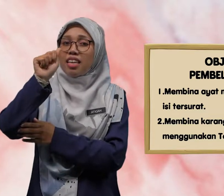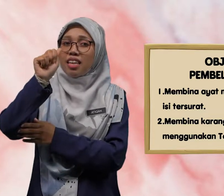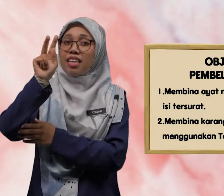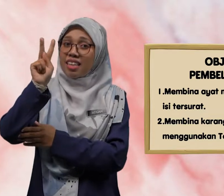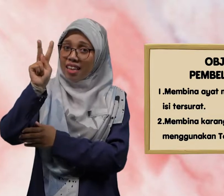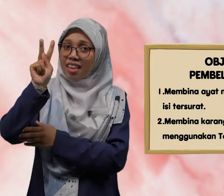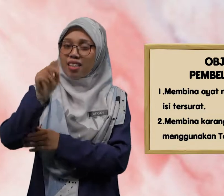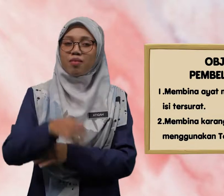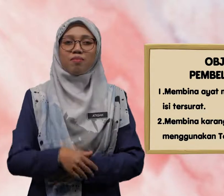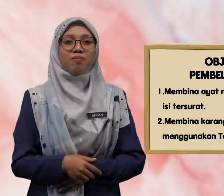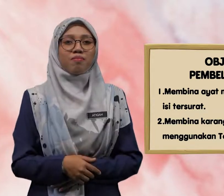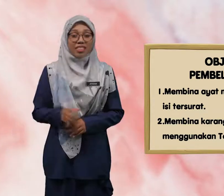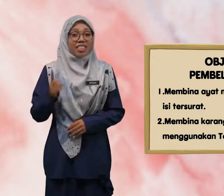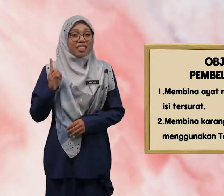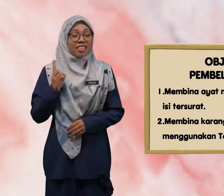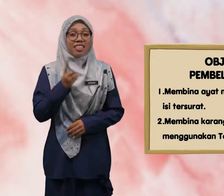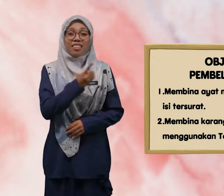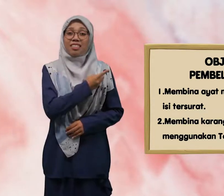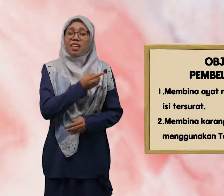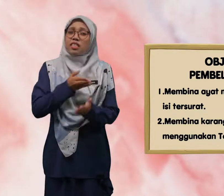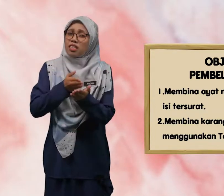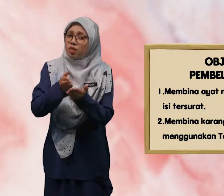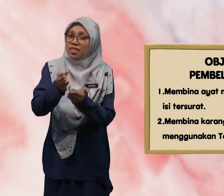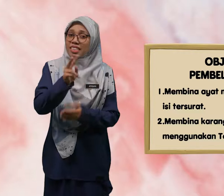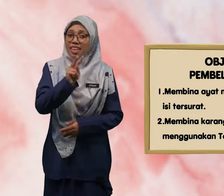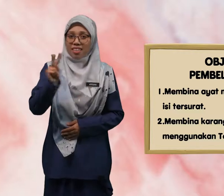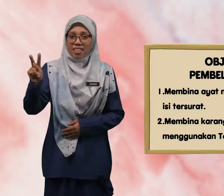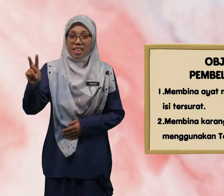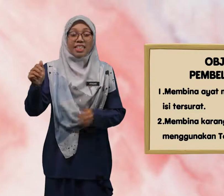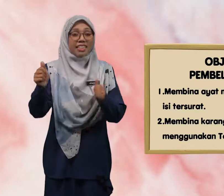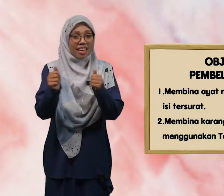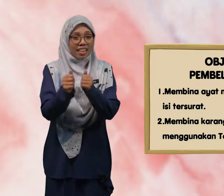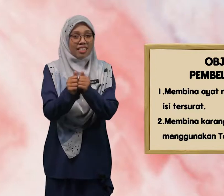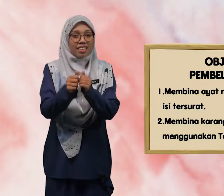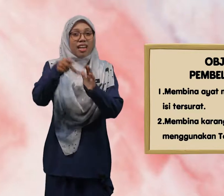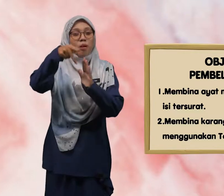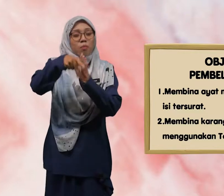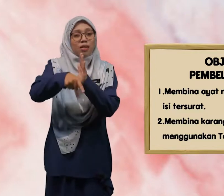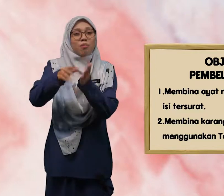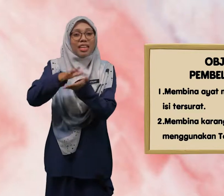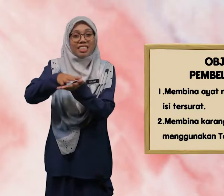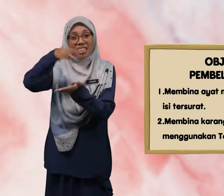pge kita teruskan dengan pembelajaran